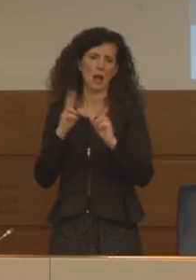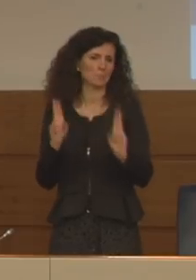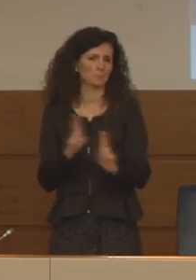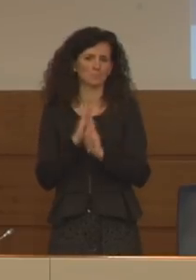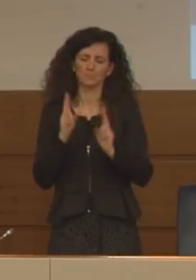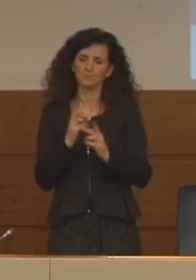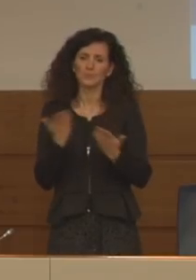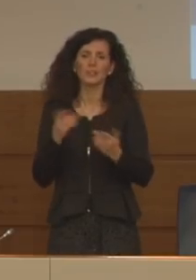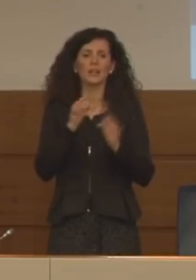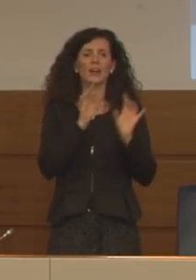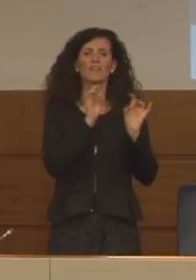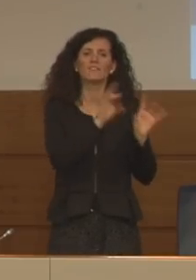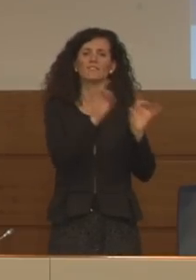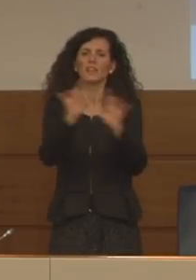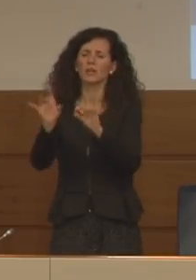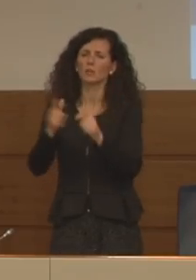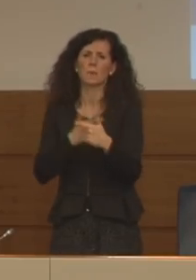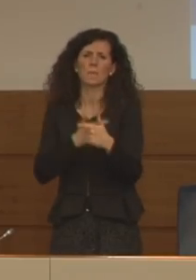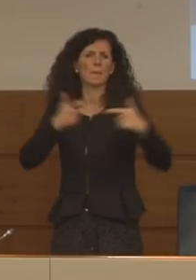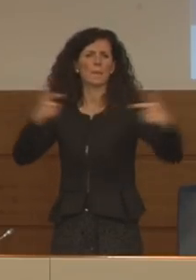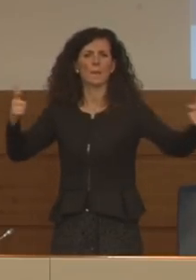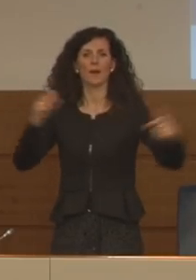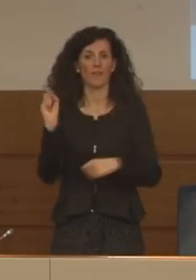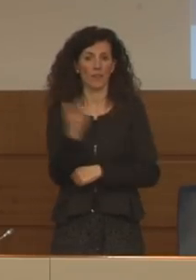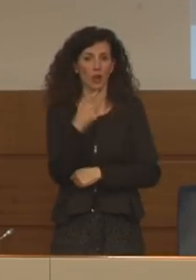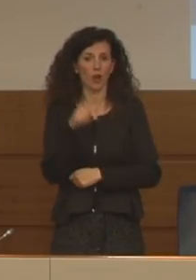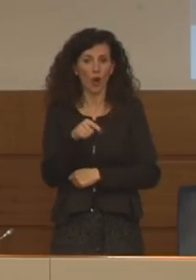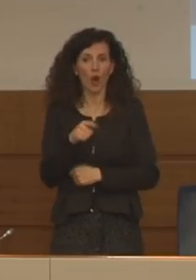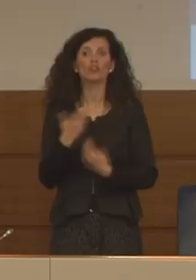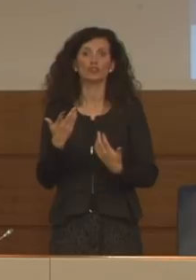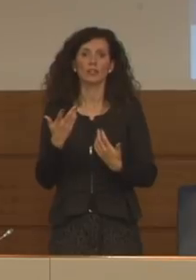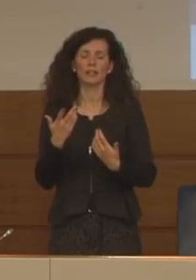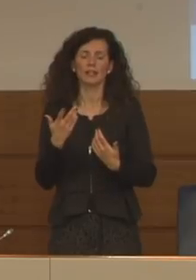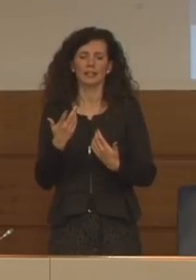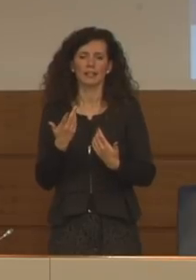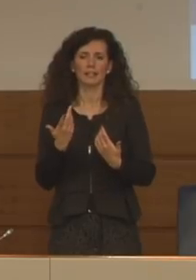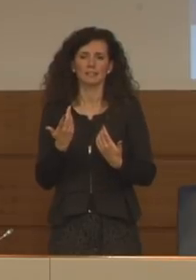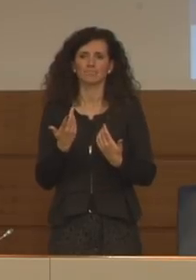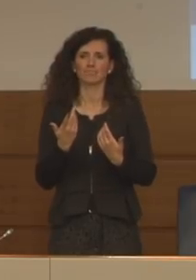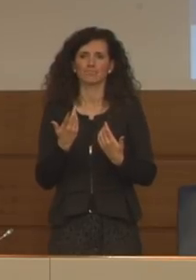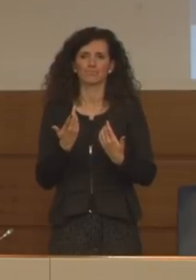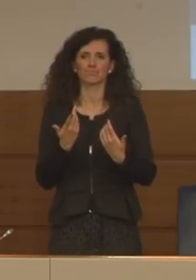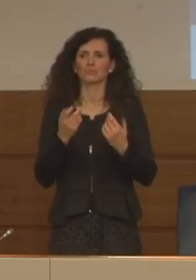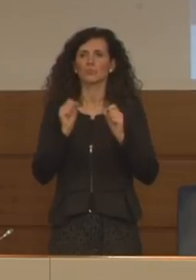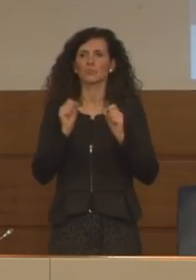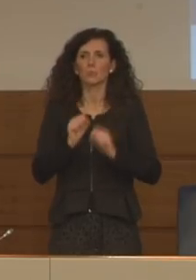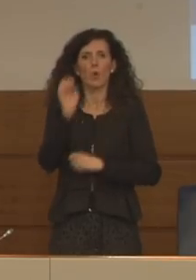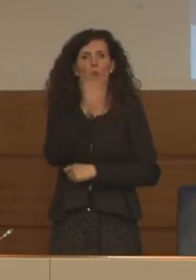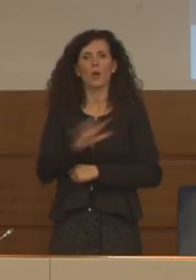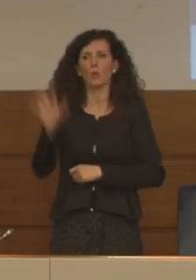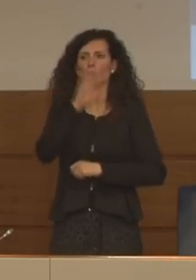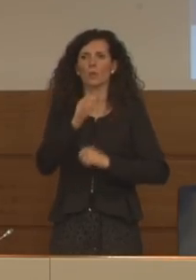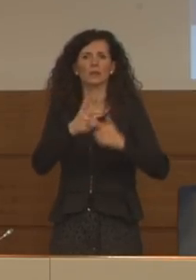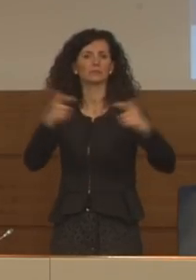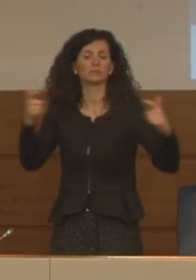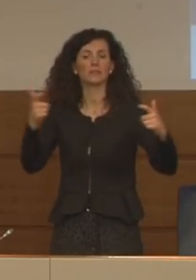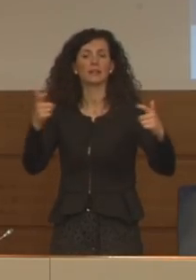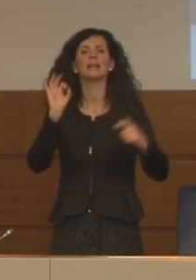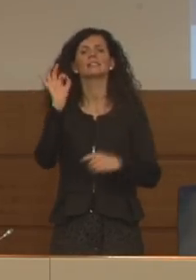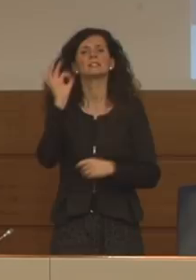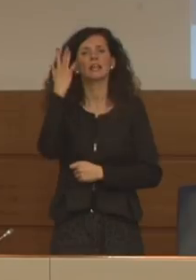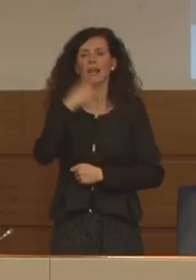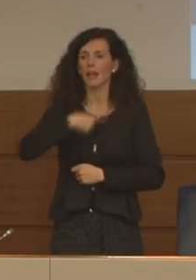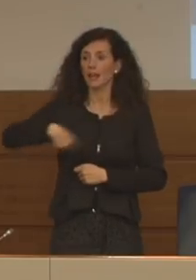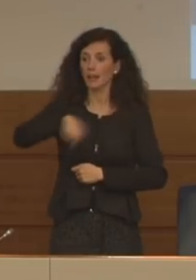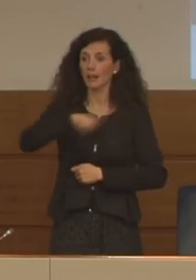virus che si propaga con una certa rapidità e con una certa aggressività e ovvio che quanto più unita e